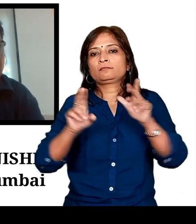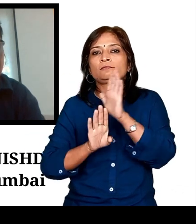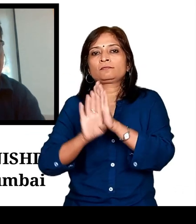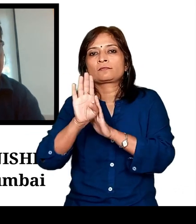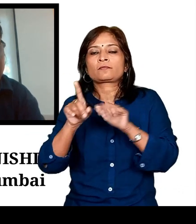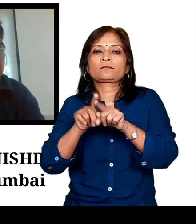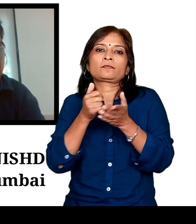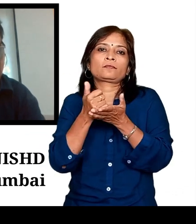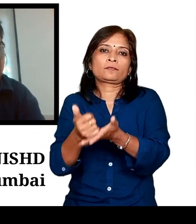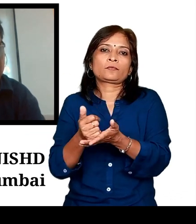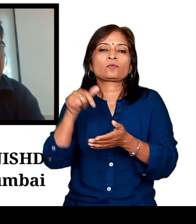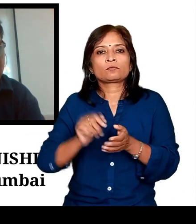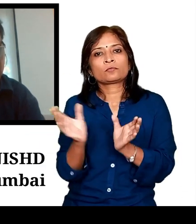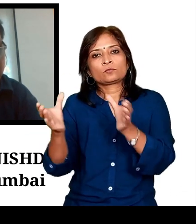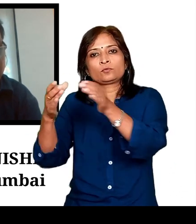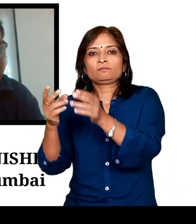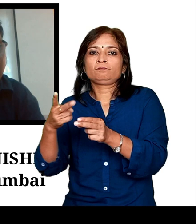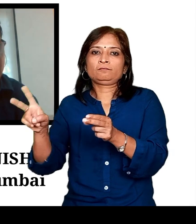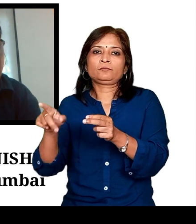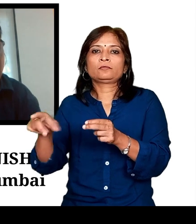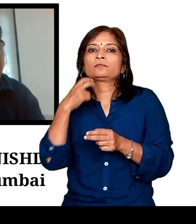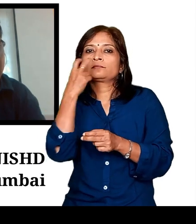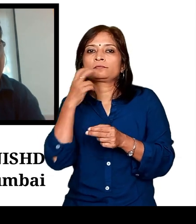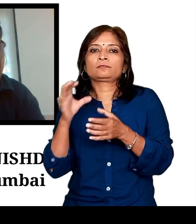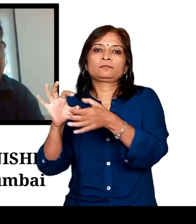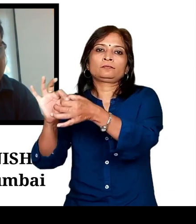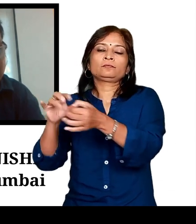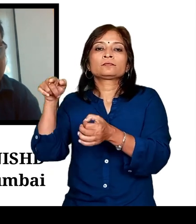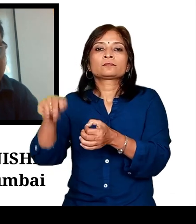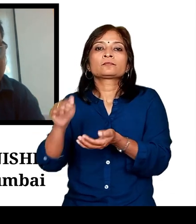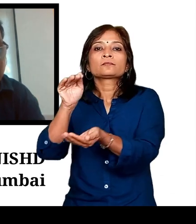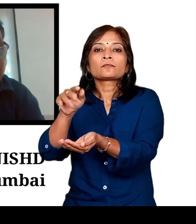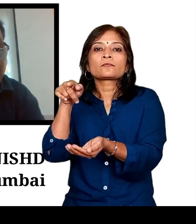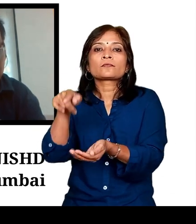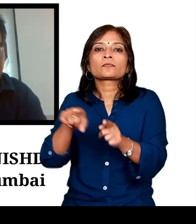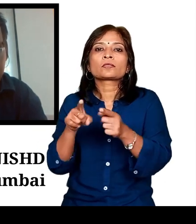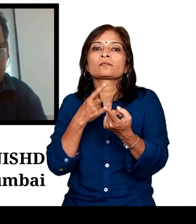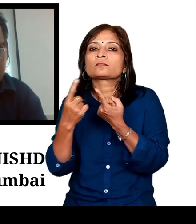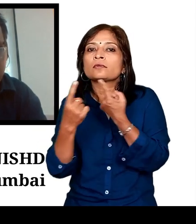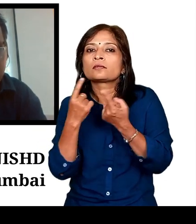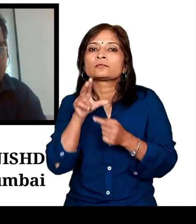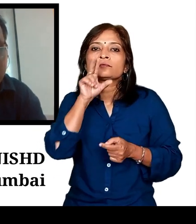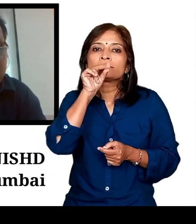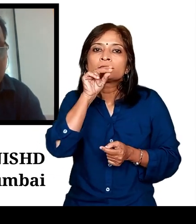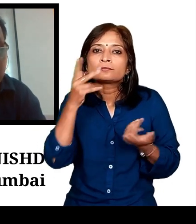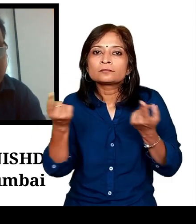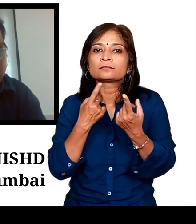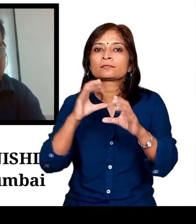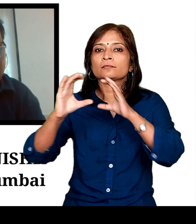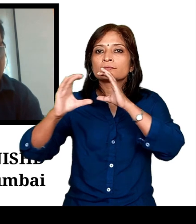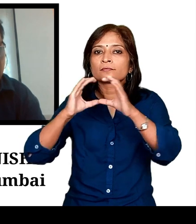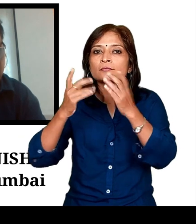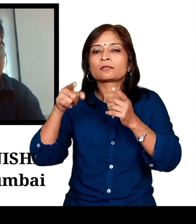सेपरेट डिपार्टमेंट होता है, स्पीच डिपार्टमेंट। तो वहां पर वो बच्चे की बात करने की क्षमता